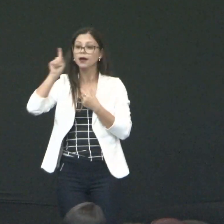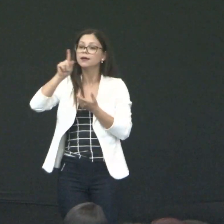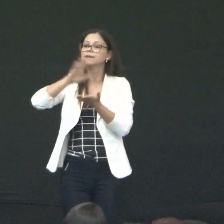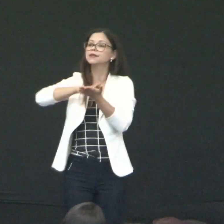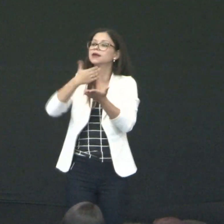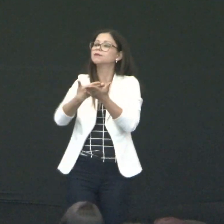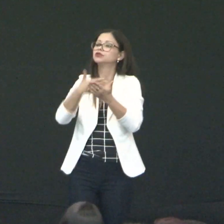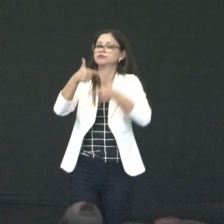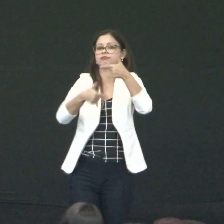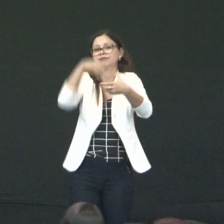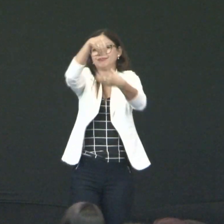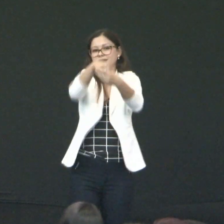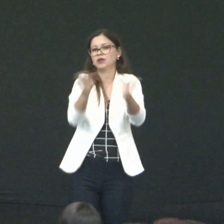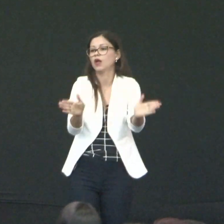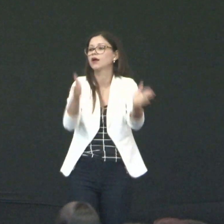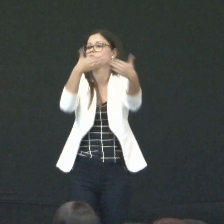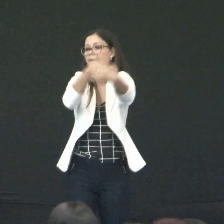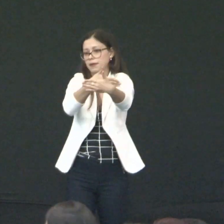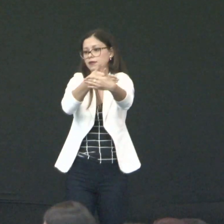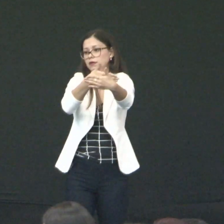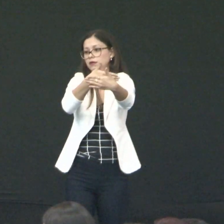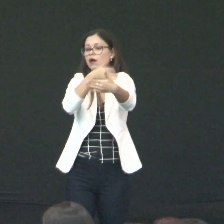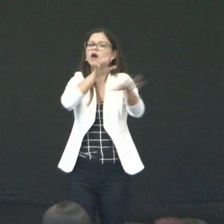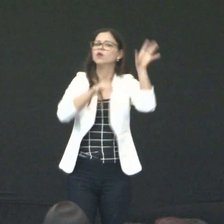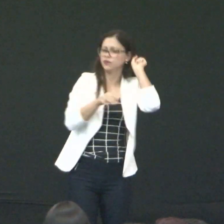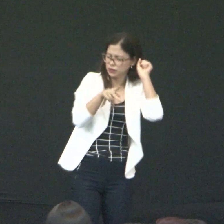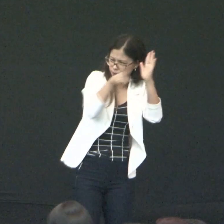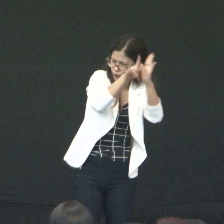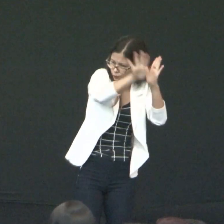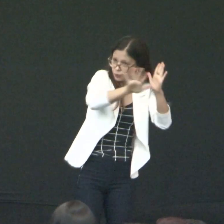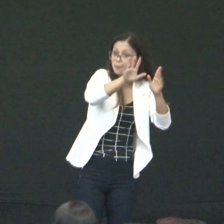Raramente acontece em casos como esse terceiro, que é a interpretação de cabina.